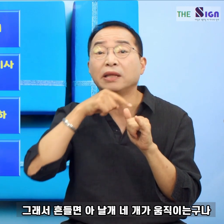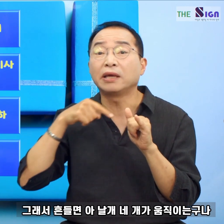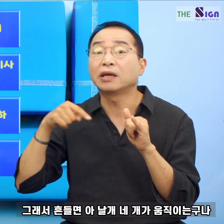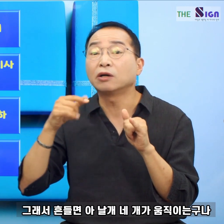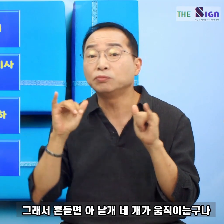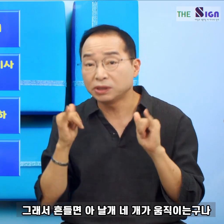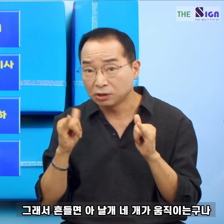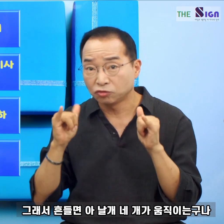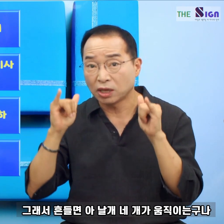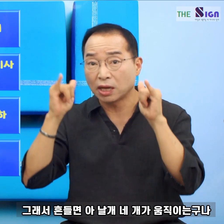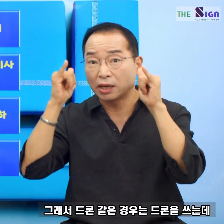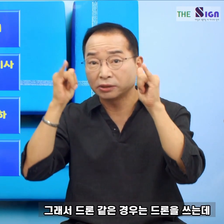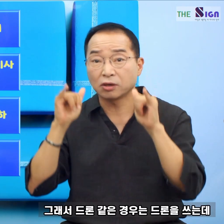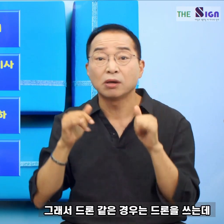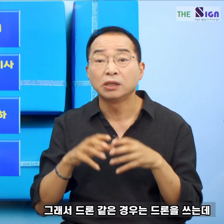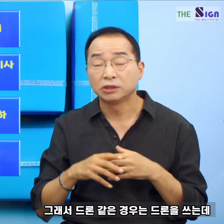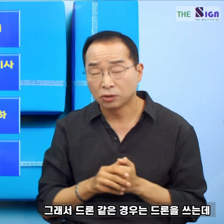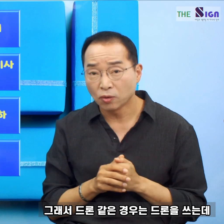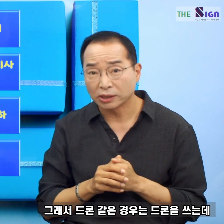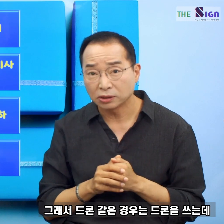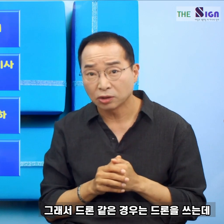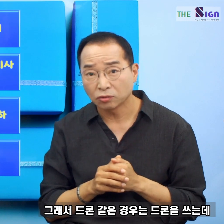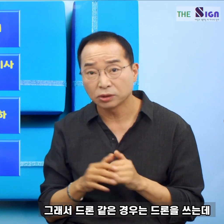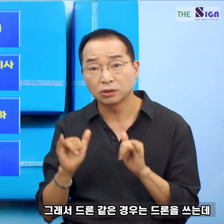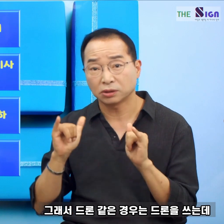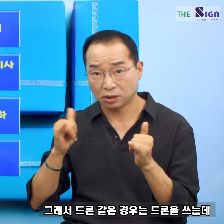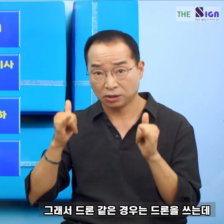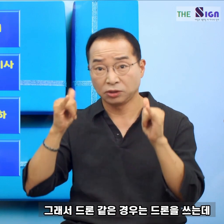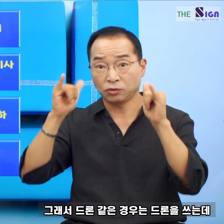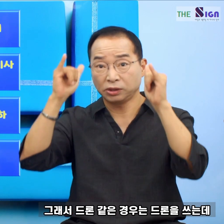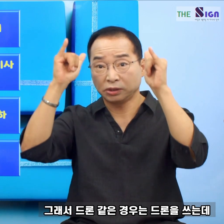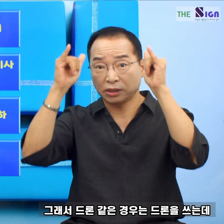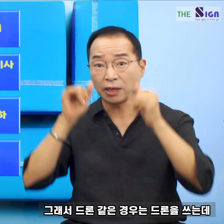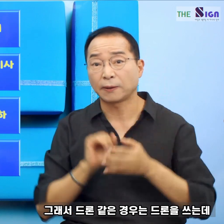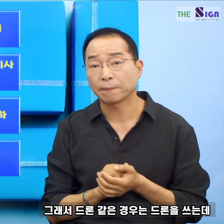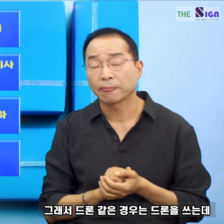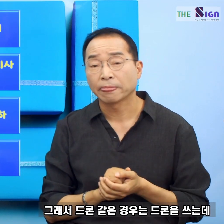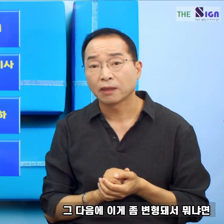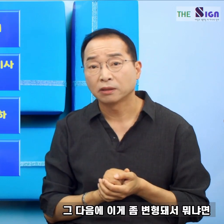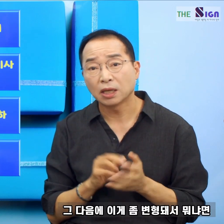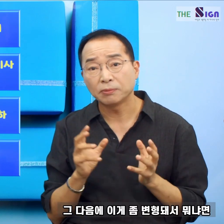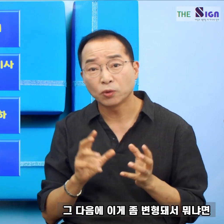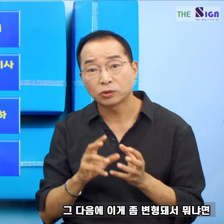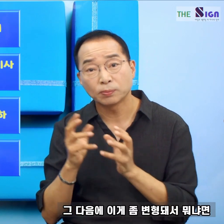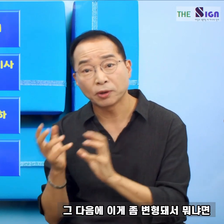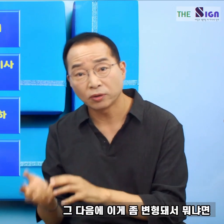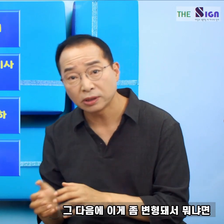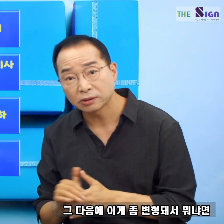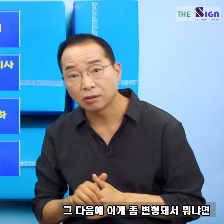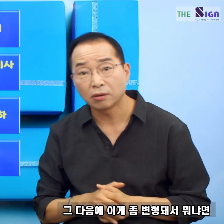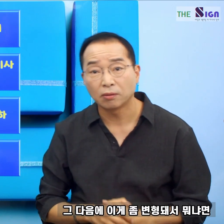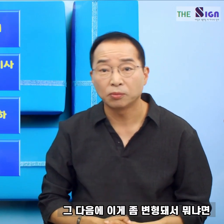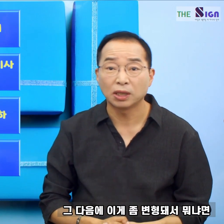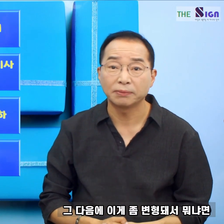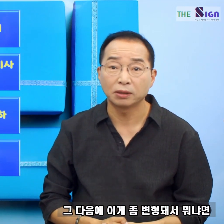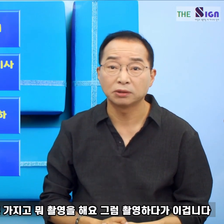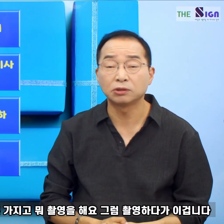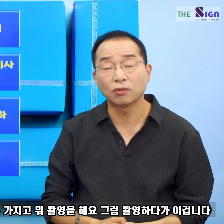4개가 움직이는구나. 그래서 드론 같은 경우는 이렇게 드론 쓰는데, 그 다음에 이게 좀 변형돼서 뭐냐면 드론 가지고